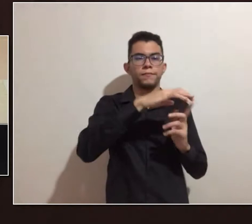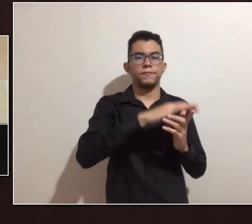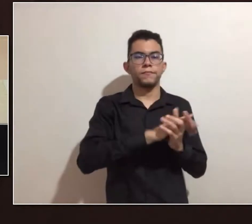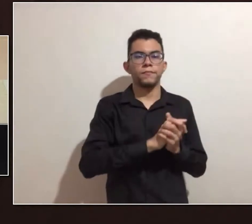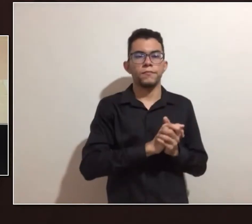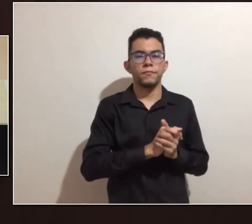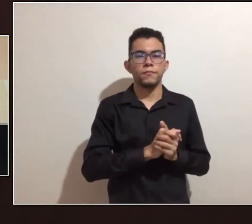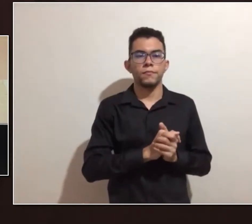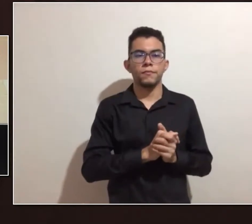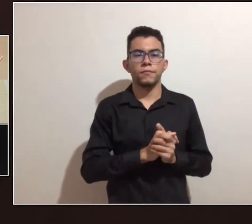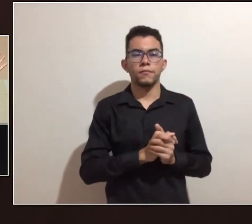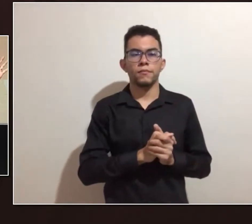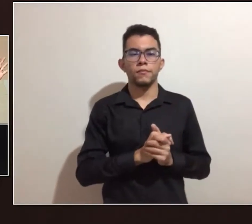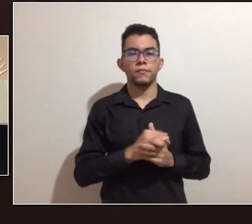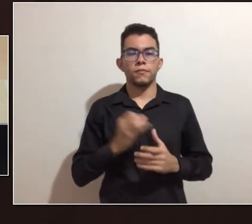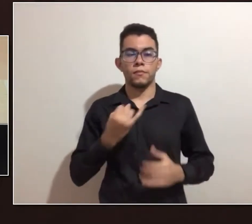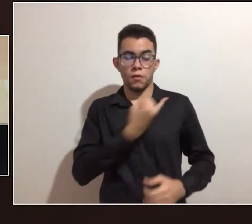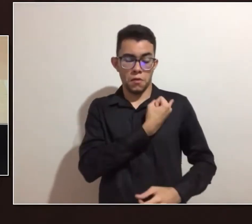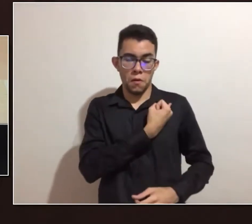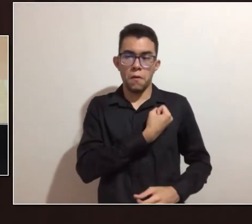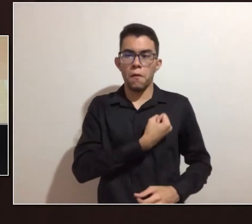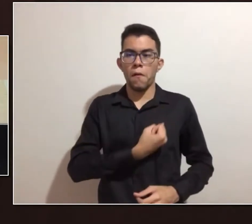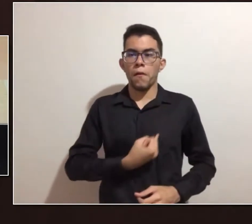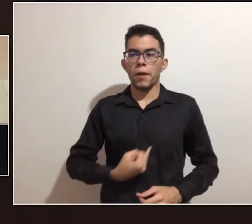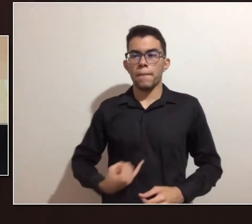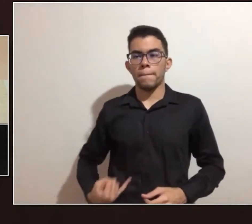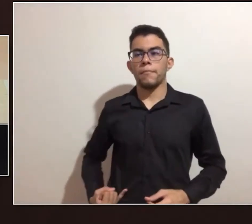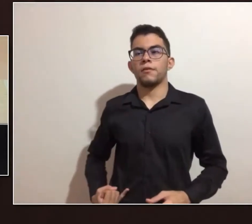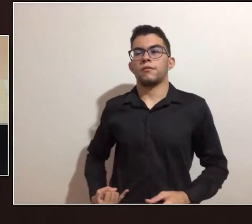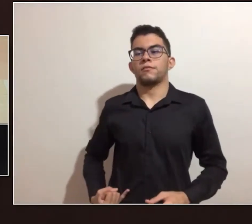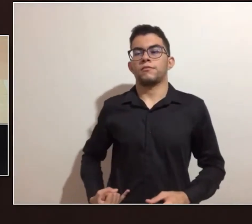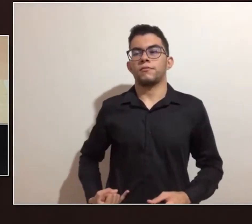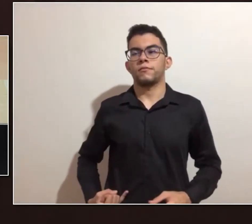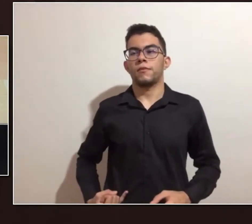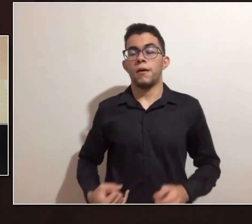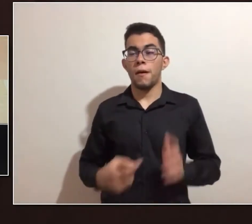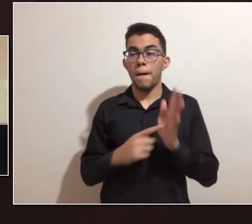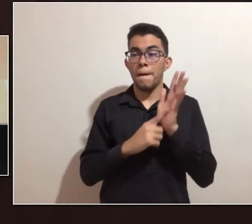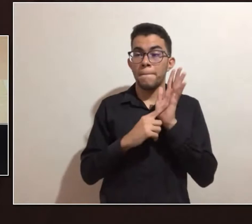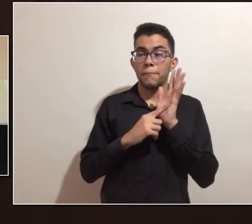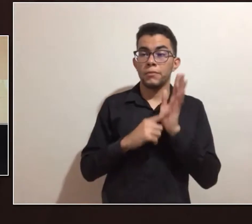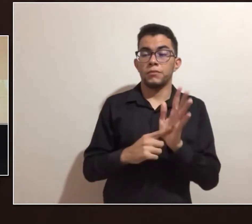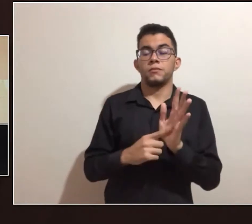das mensagens antigas sobre isso, né?